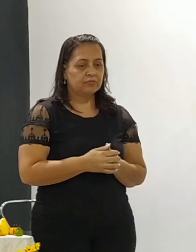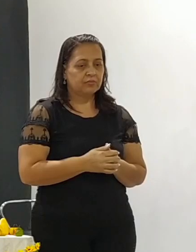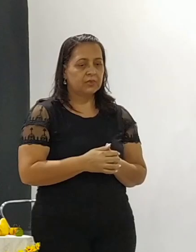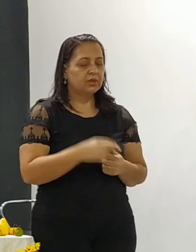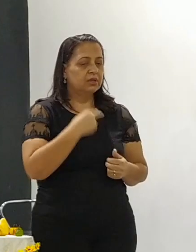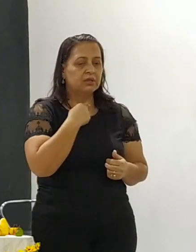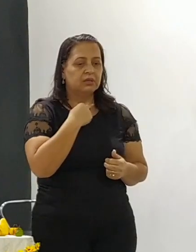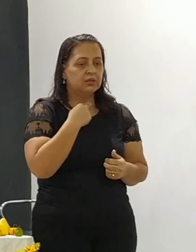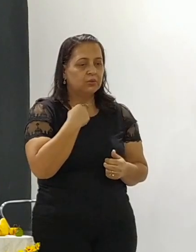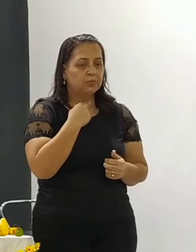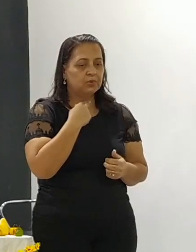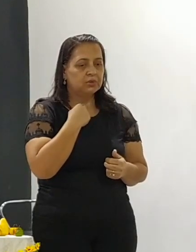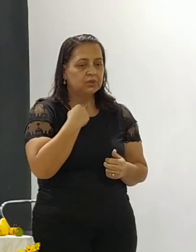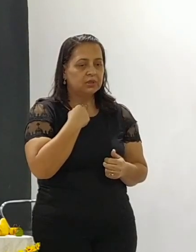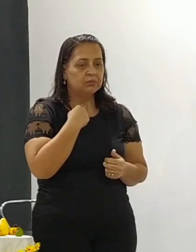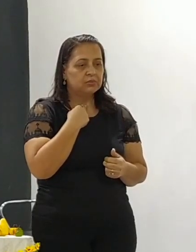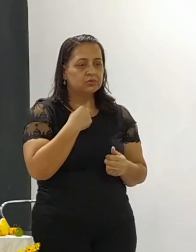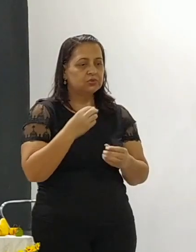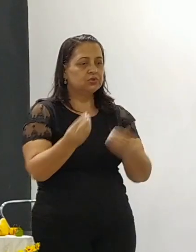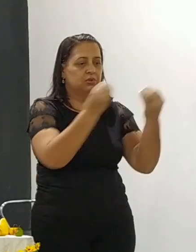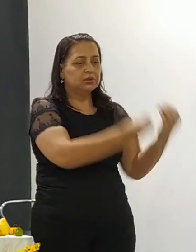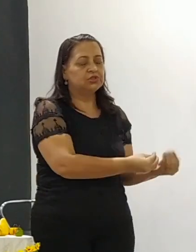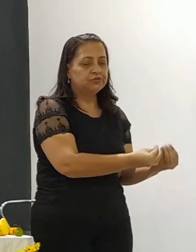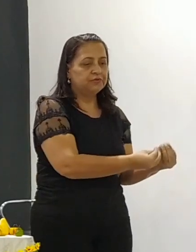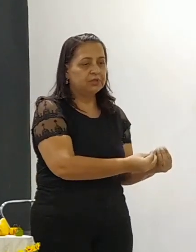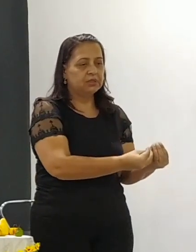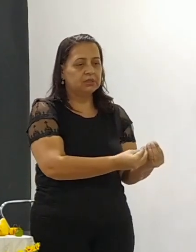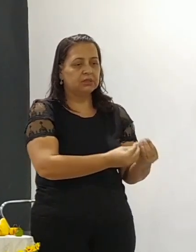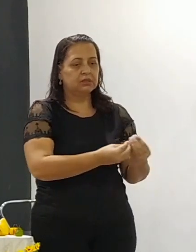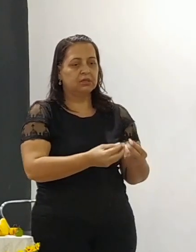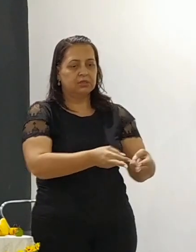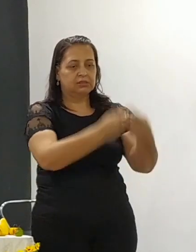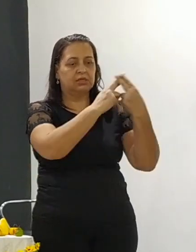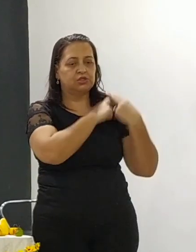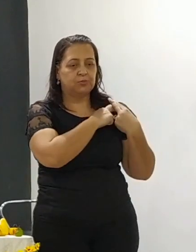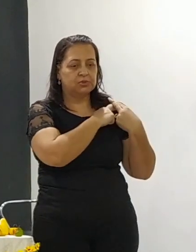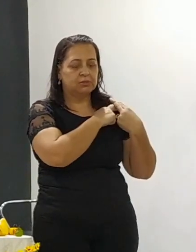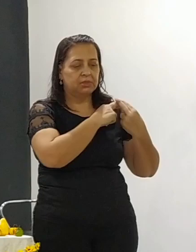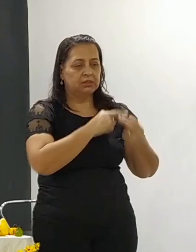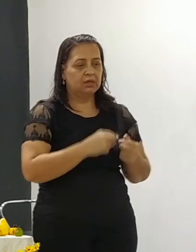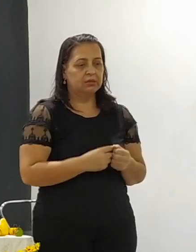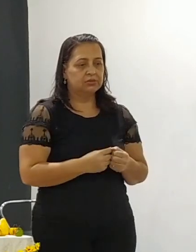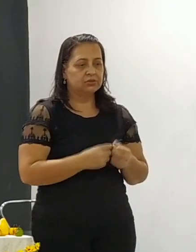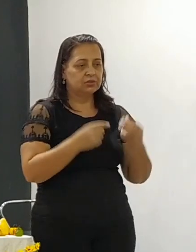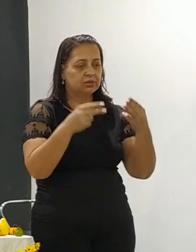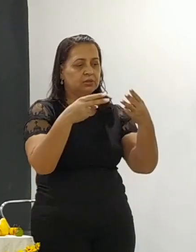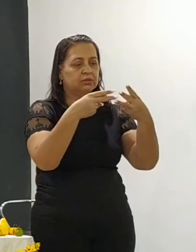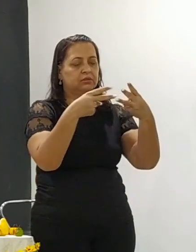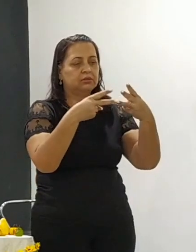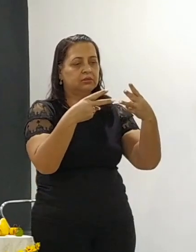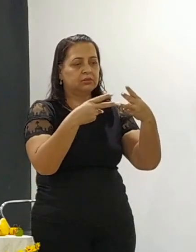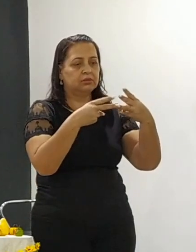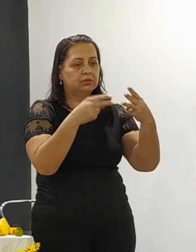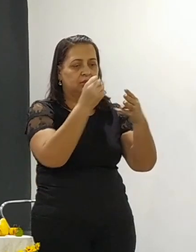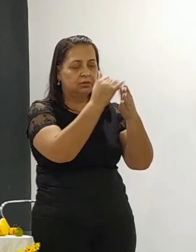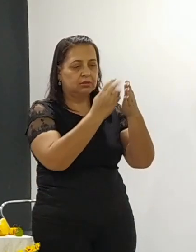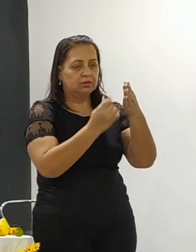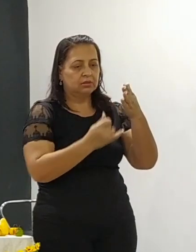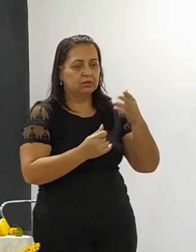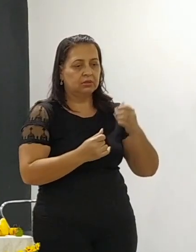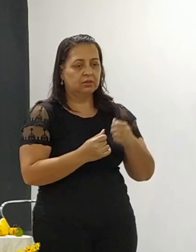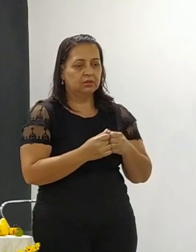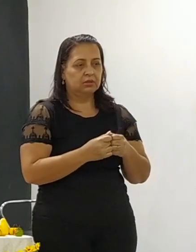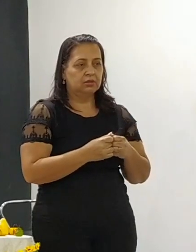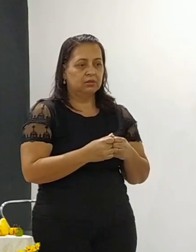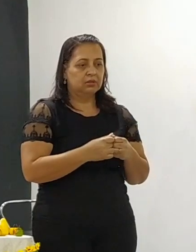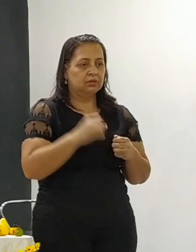não podemos querer passar essa tarefa para outra. Terceira característica dessa tarefa, ela é